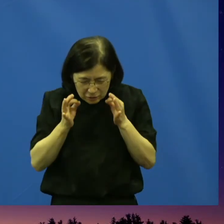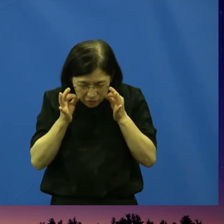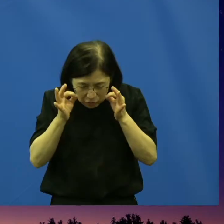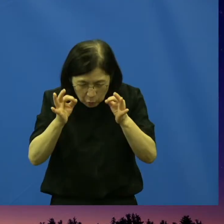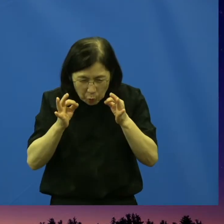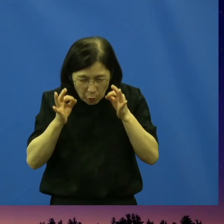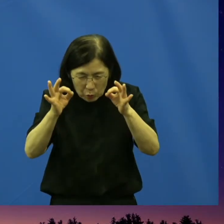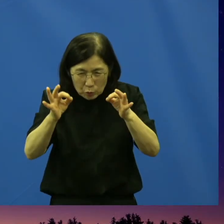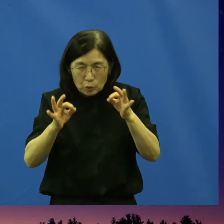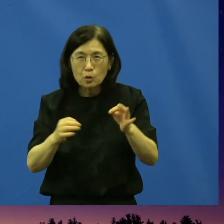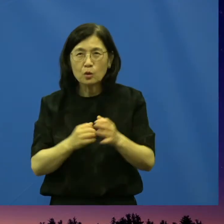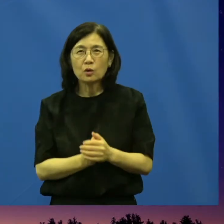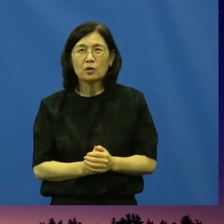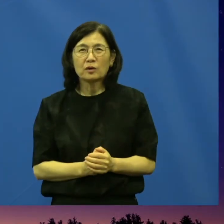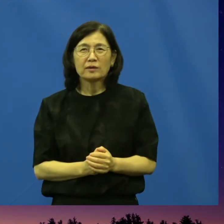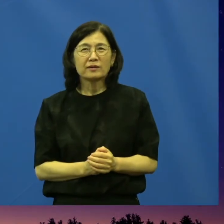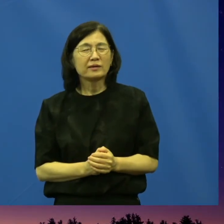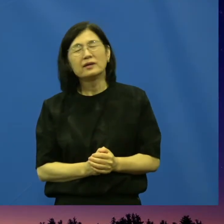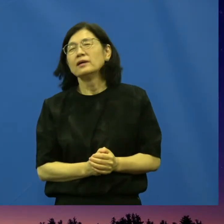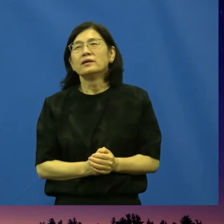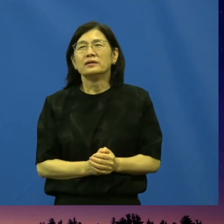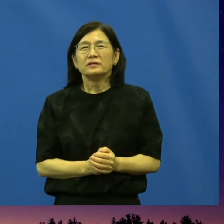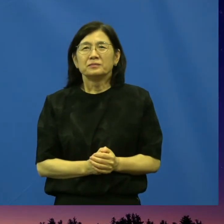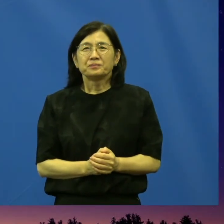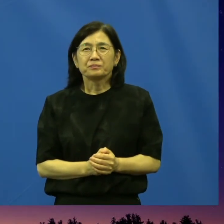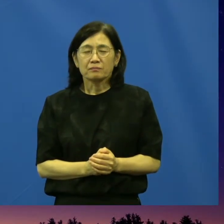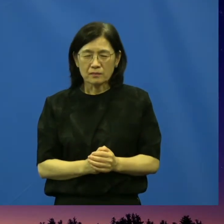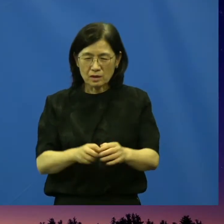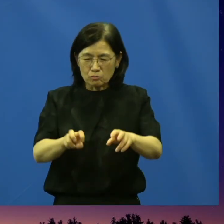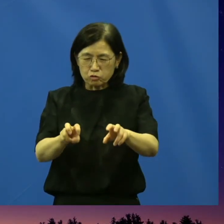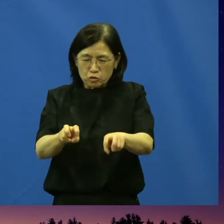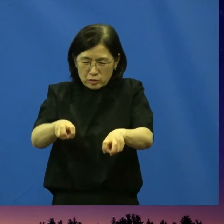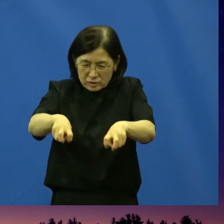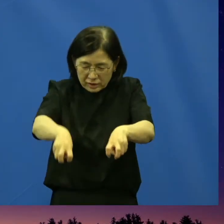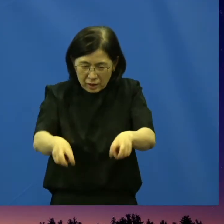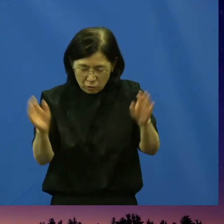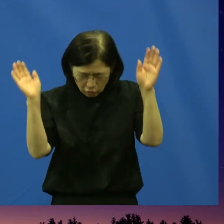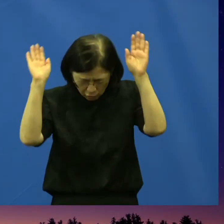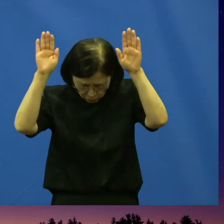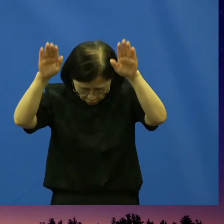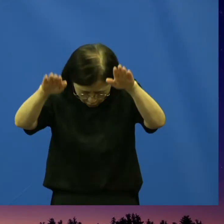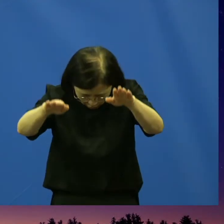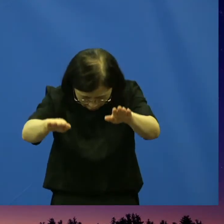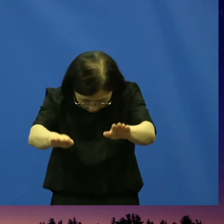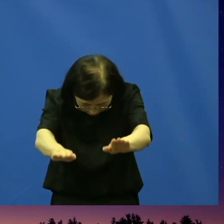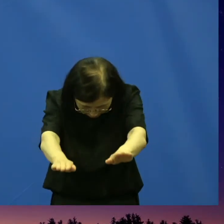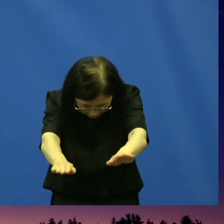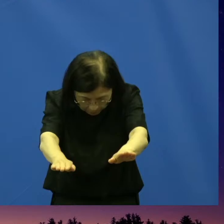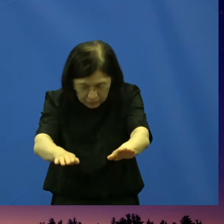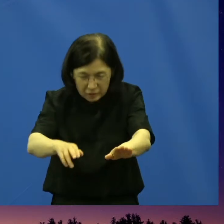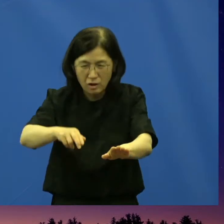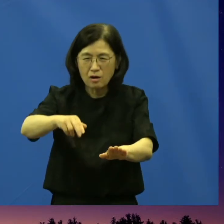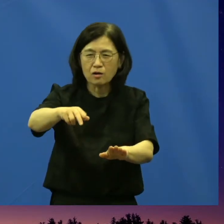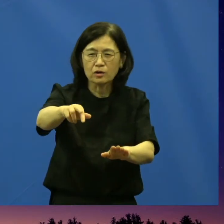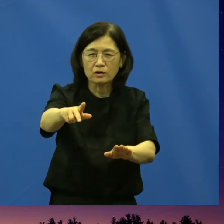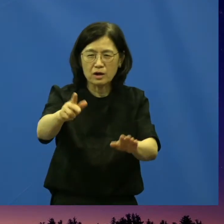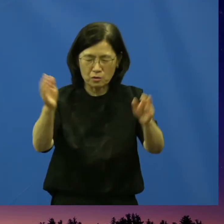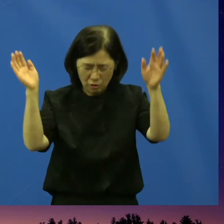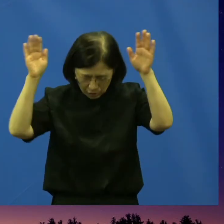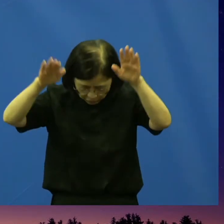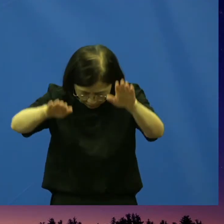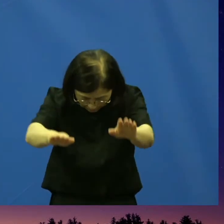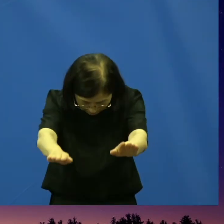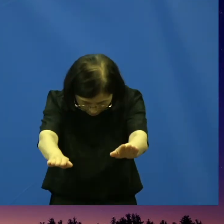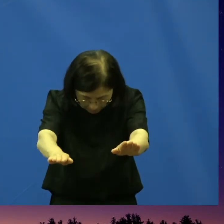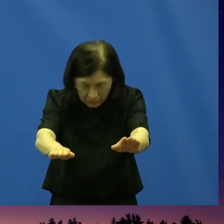그러죠? 뭐 하여튼 뭐 이게 무릎을 대고 이마에 대고 막 그렇게 막 엎드리면서 몇 번 또 긋고 또 엎드리고